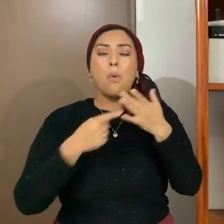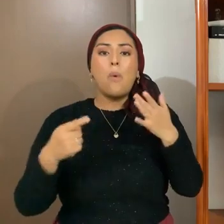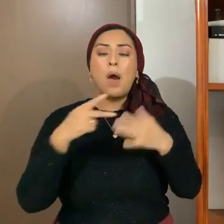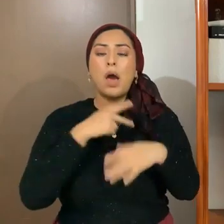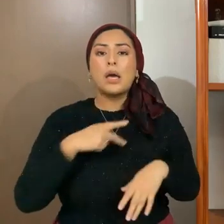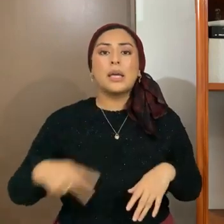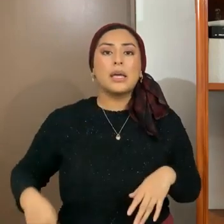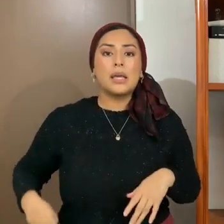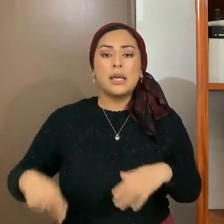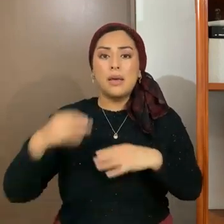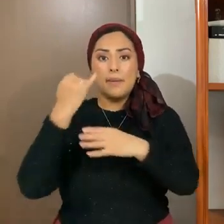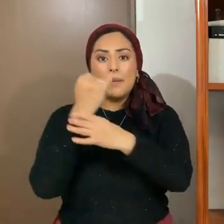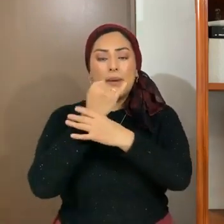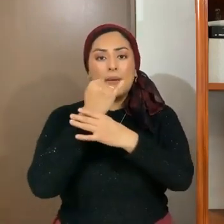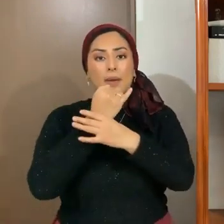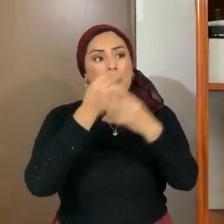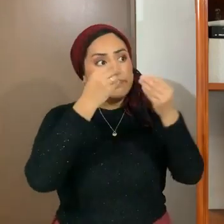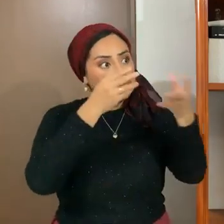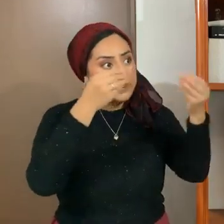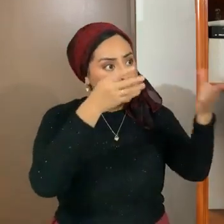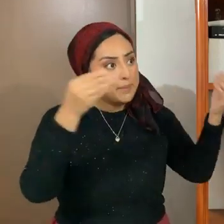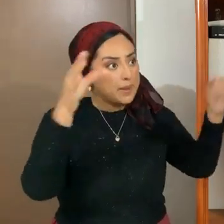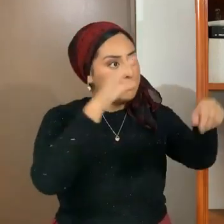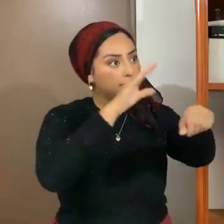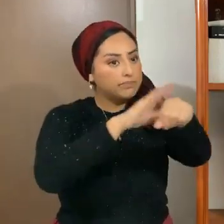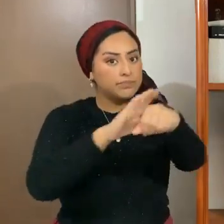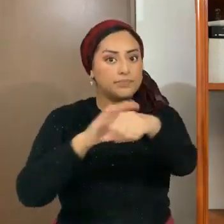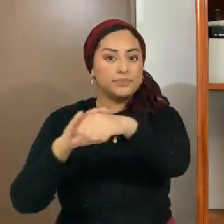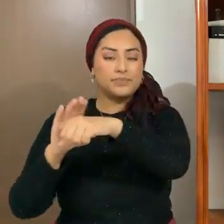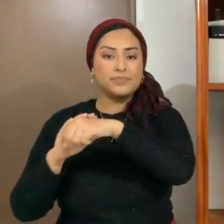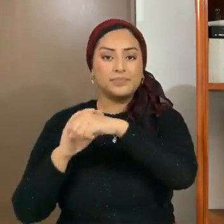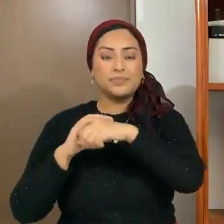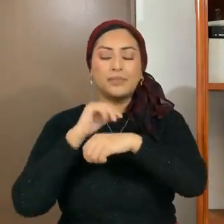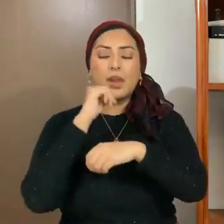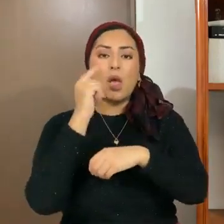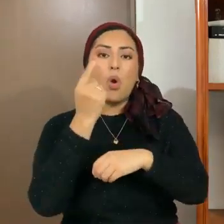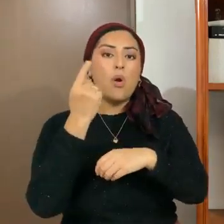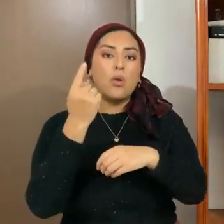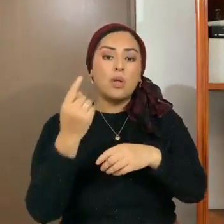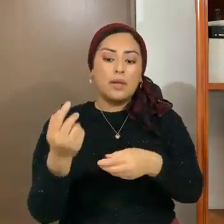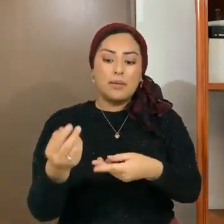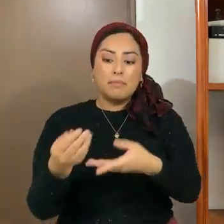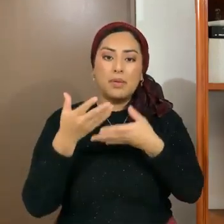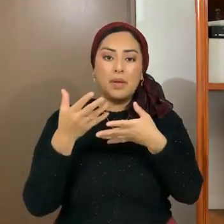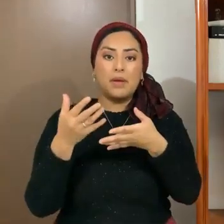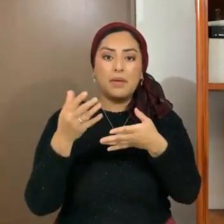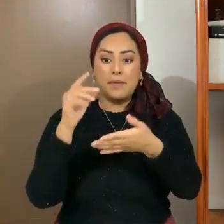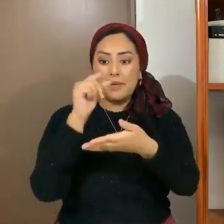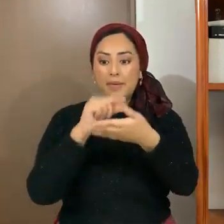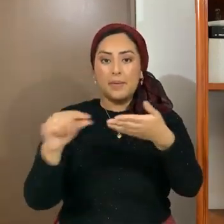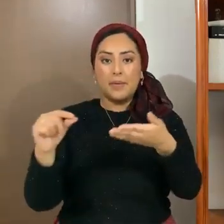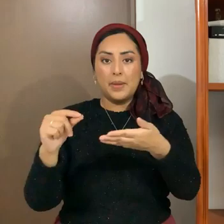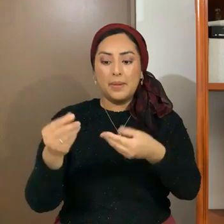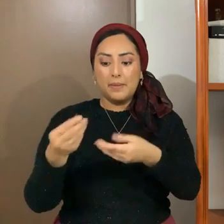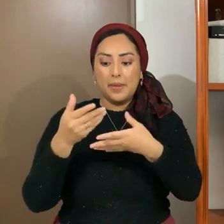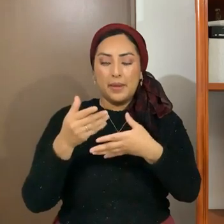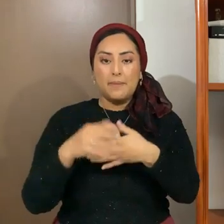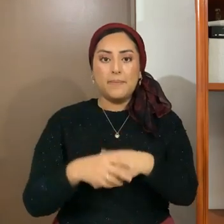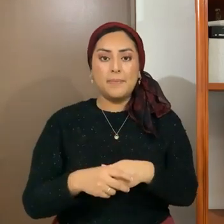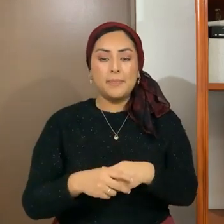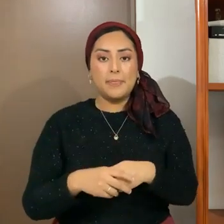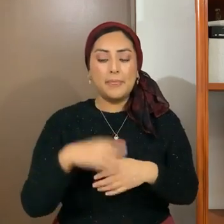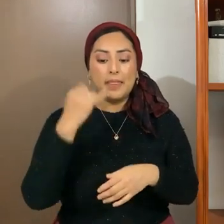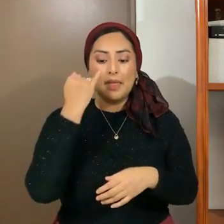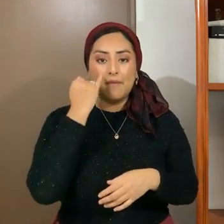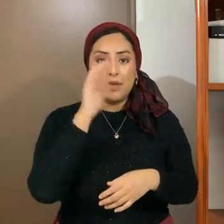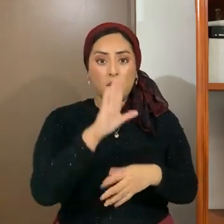les habló el profeta Jeremías. Amén. No es nada más como un texto que esté ahí nada más porque sí, no.